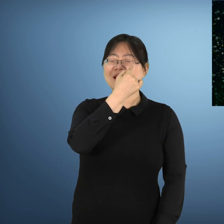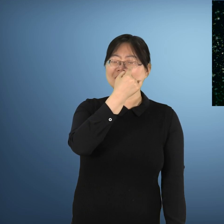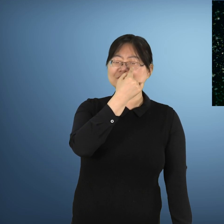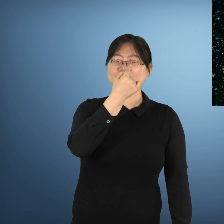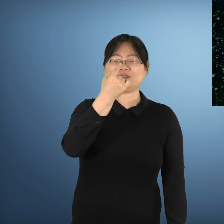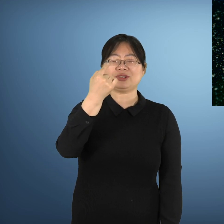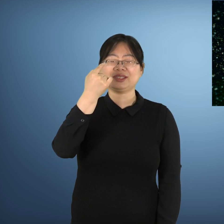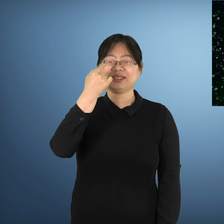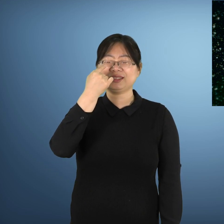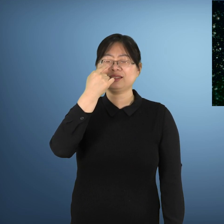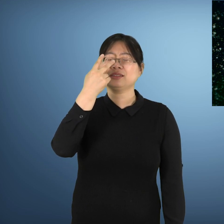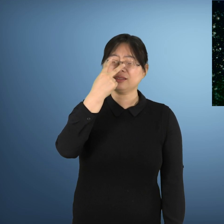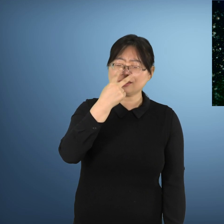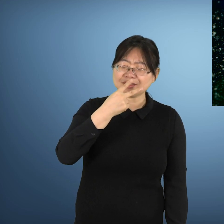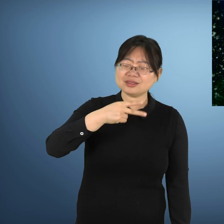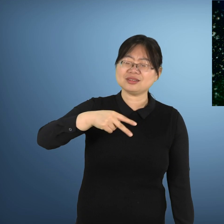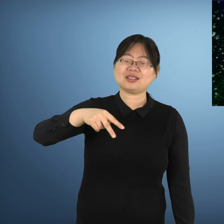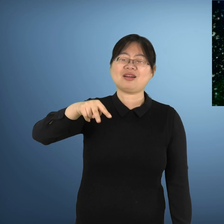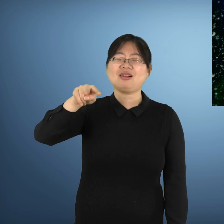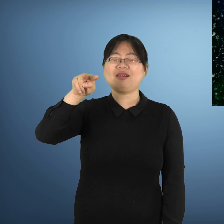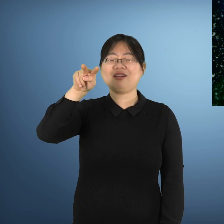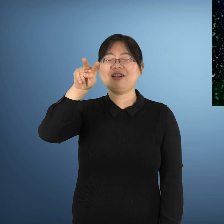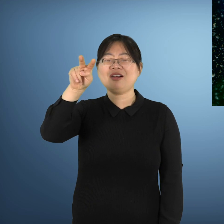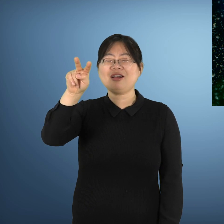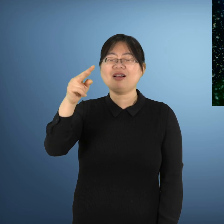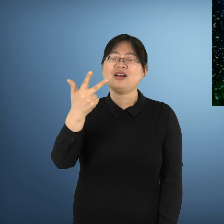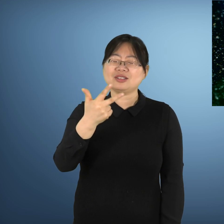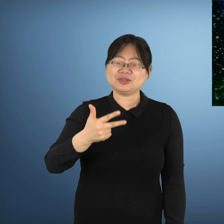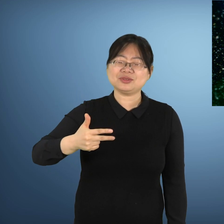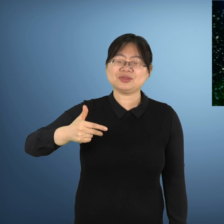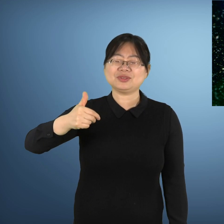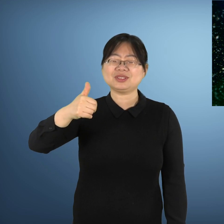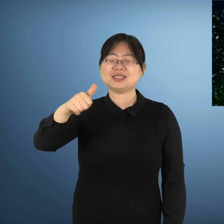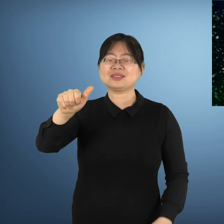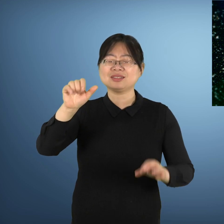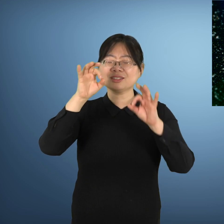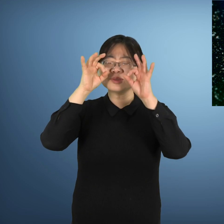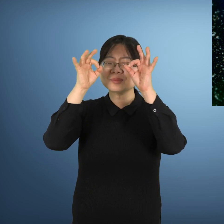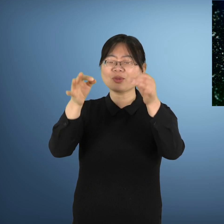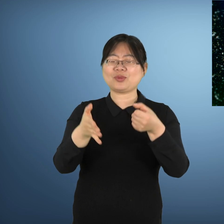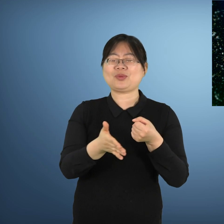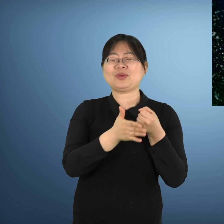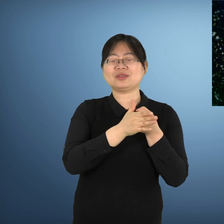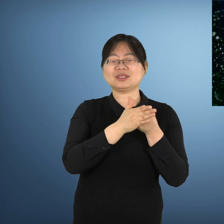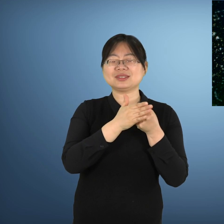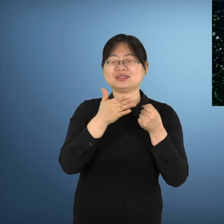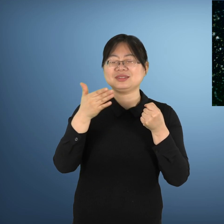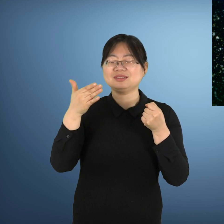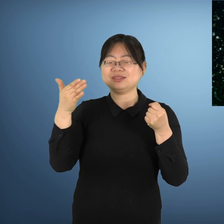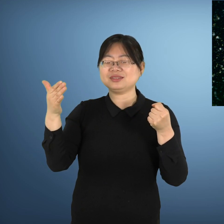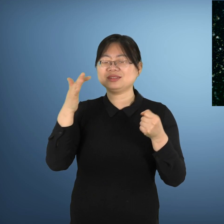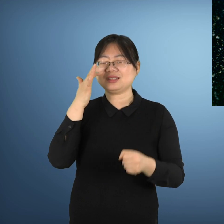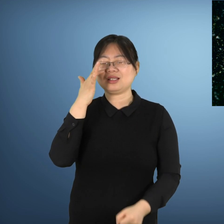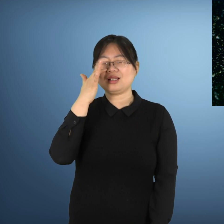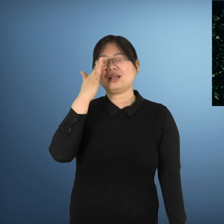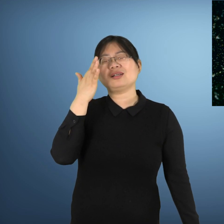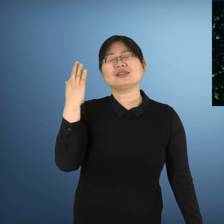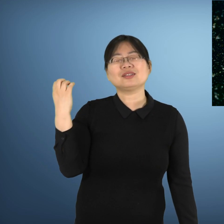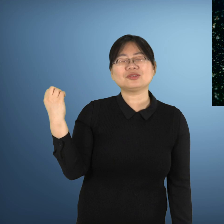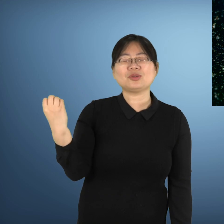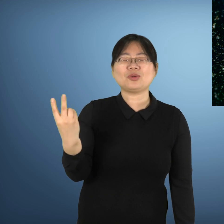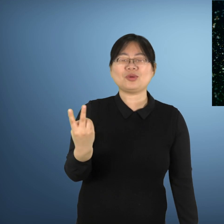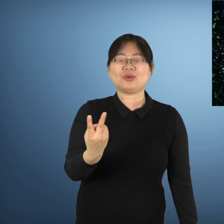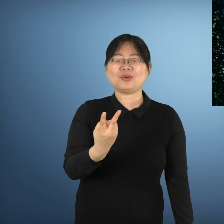믿음의 눈 들어 주를 보니